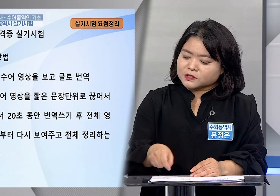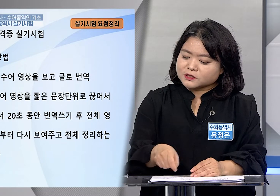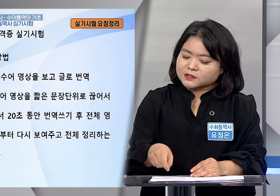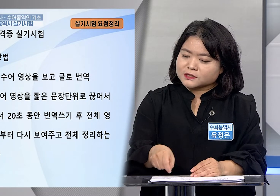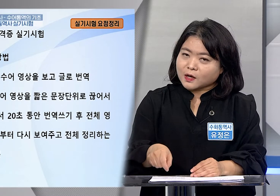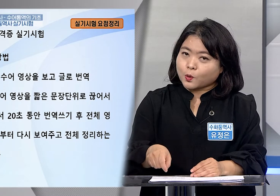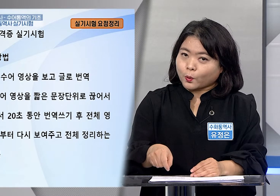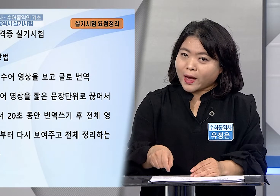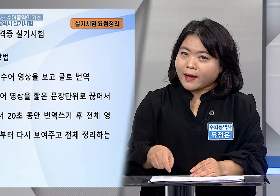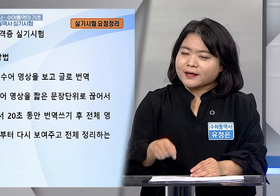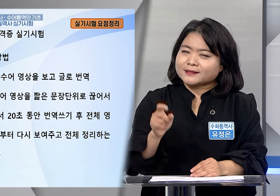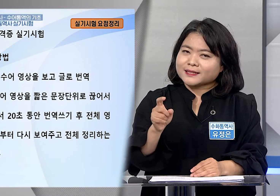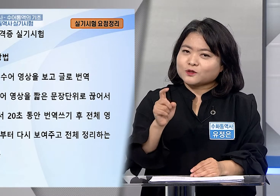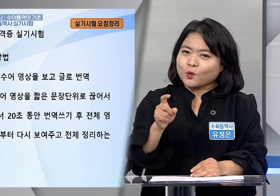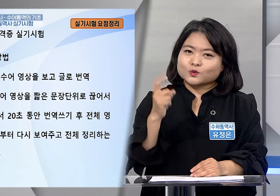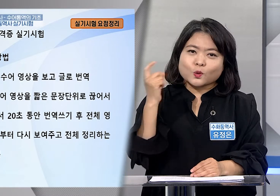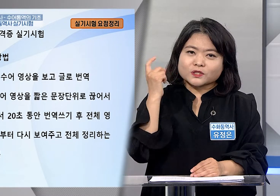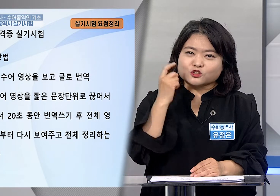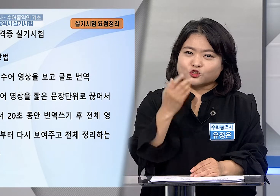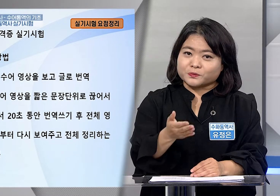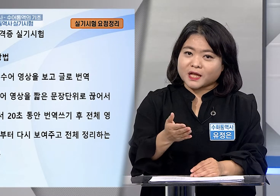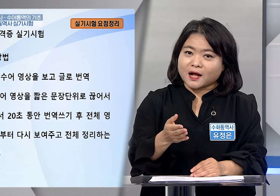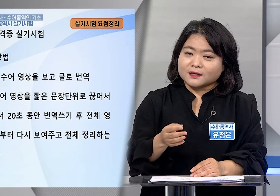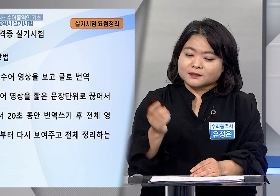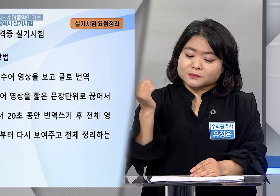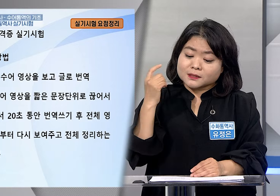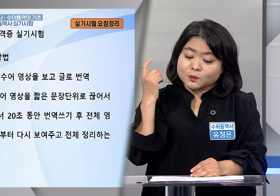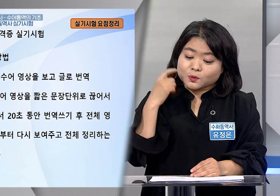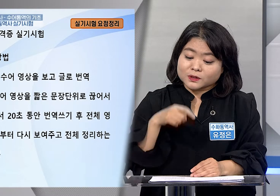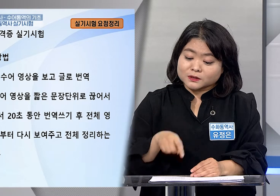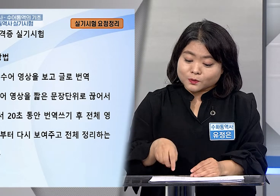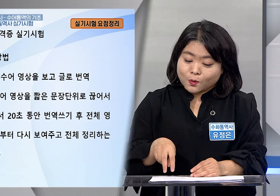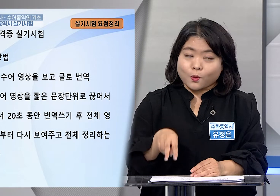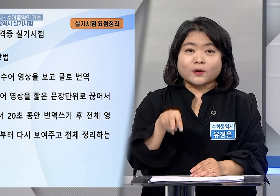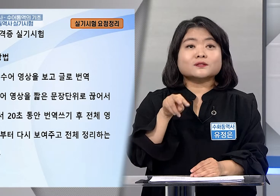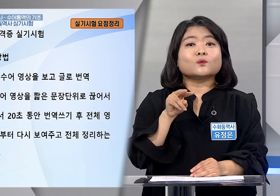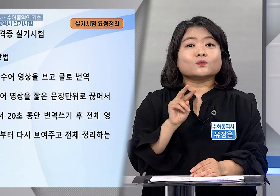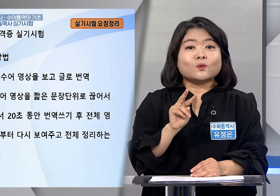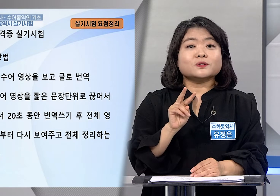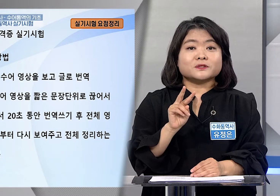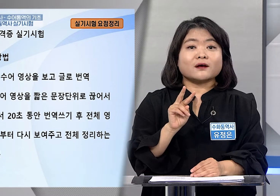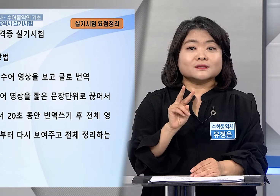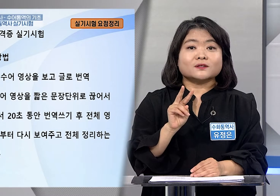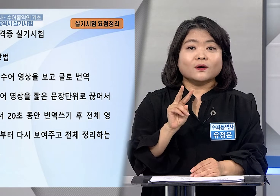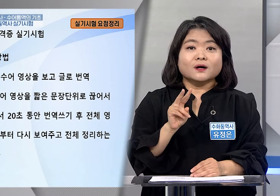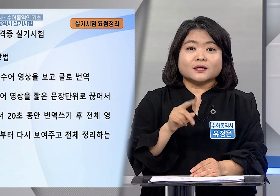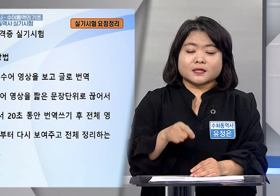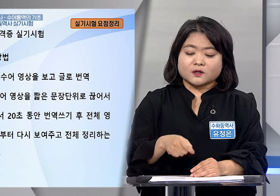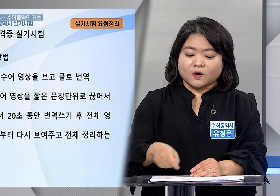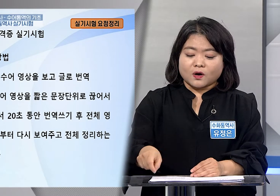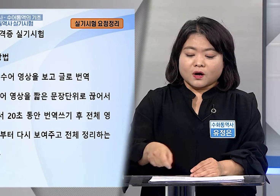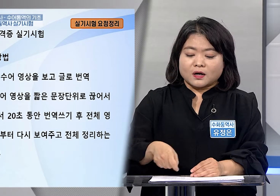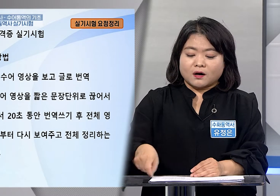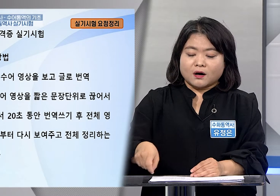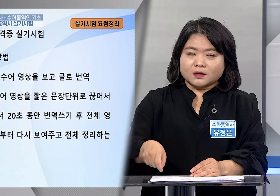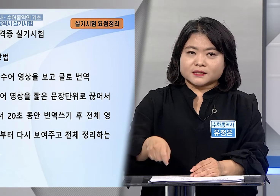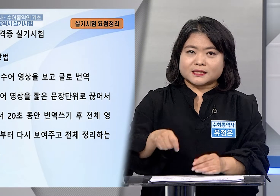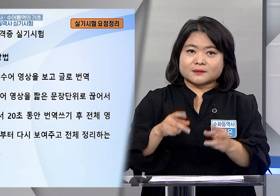신경 쓰지 않고 왜? 띵동 소리를 줍니다. 띵동 소리 듣고 고개를 올리면 되거든요. 그래서 지금